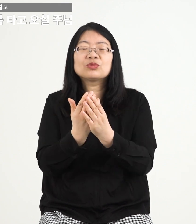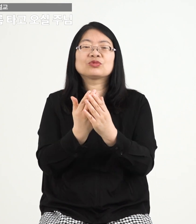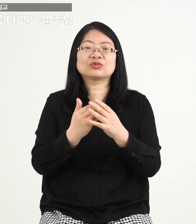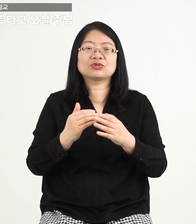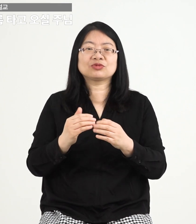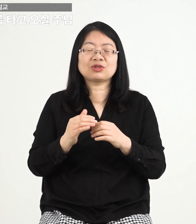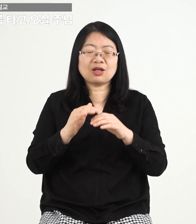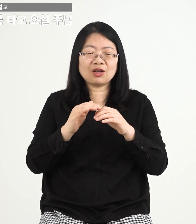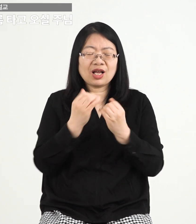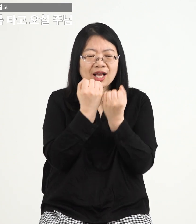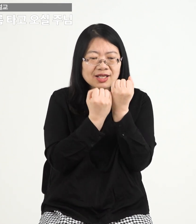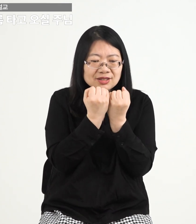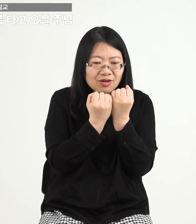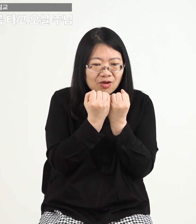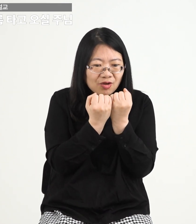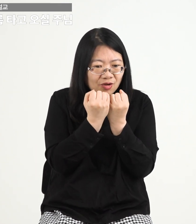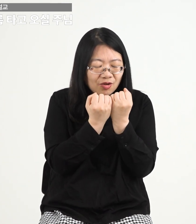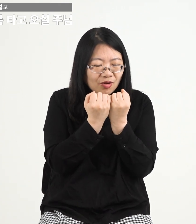풀어내는 책이 아니고